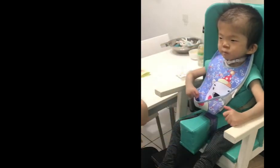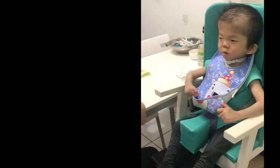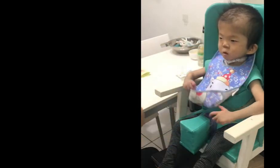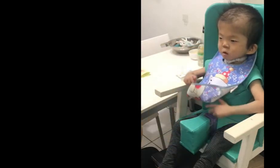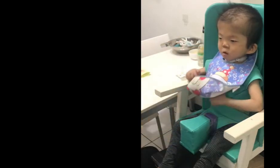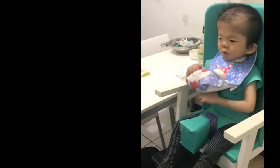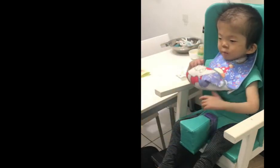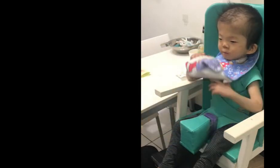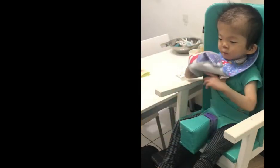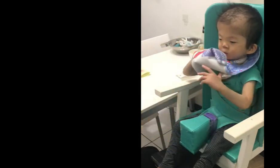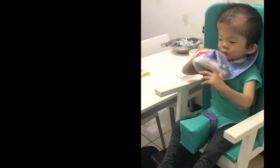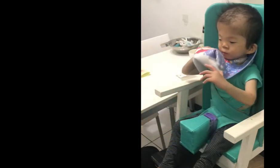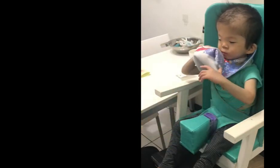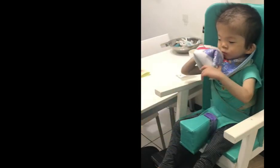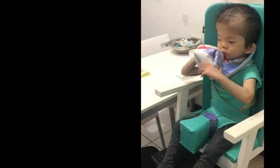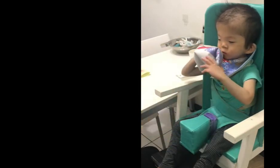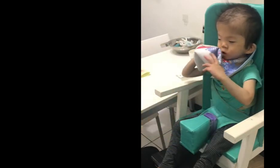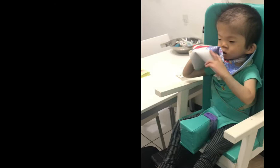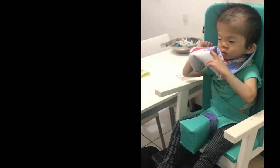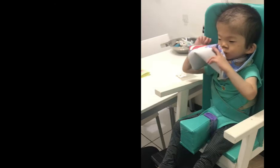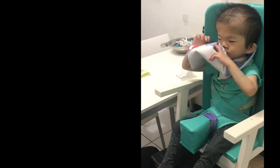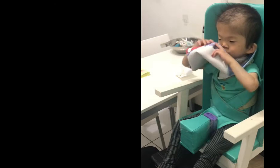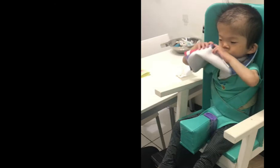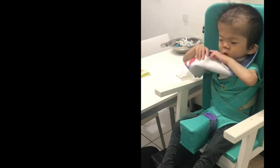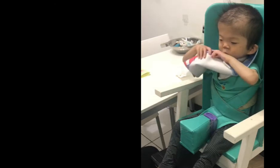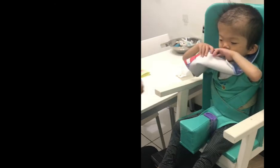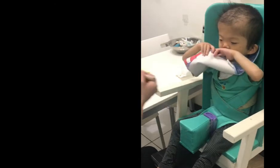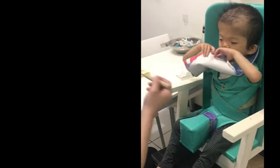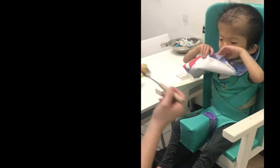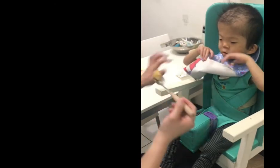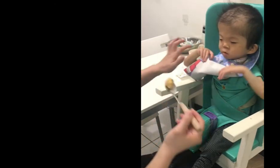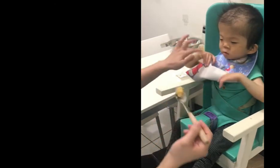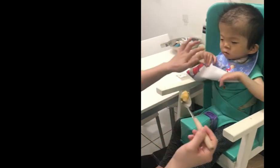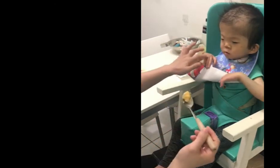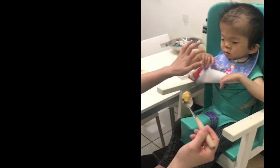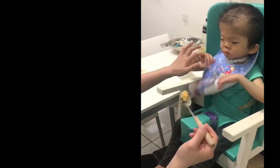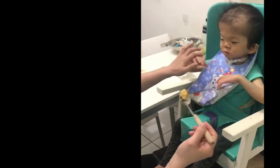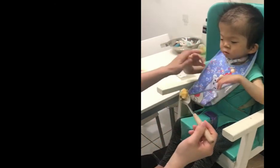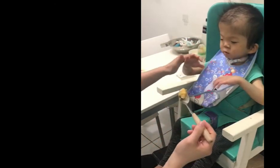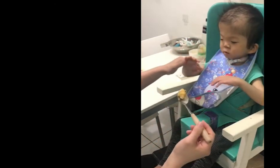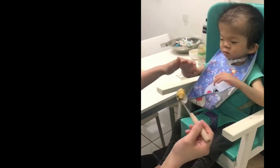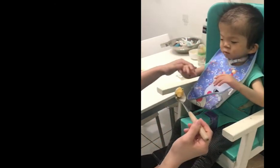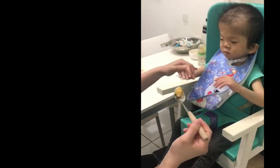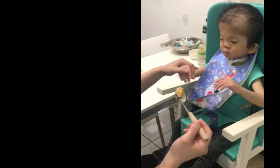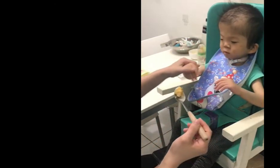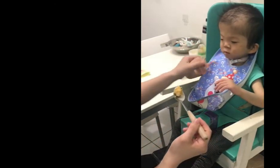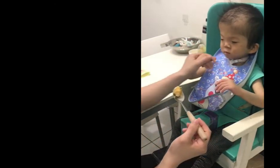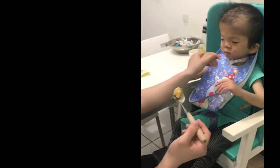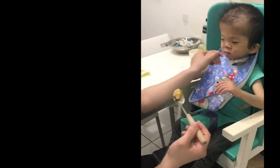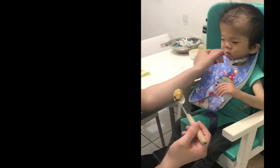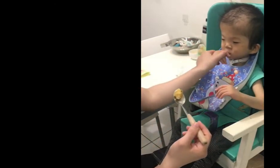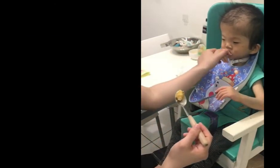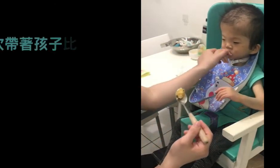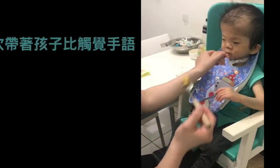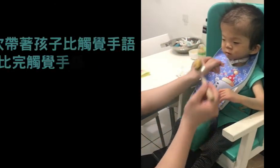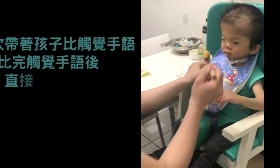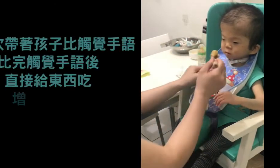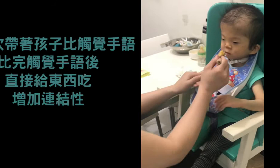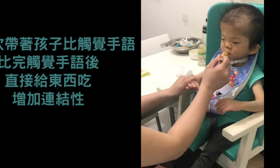那最后一口了，吃吃， 吃，吃， 好